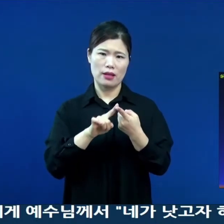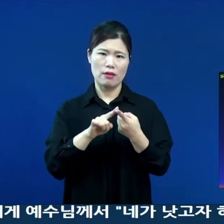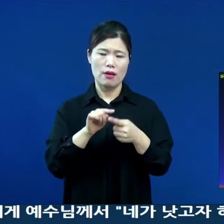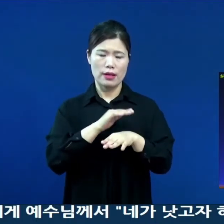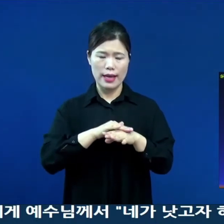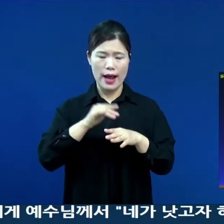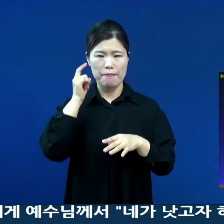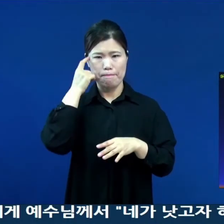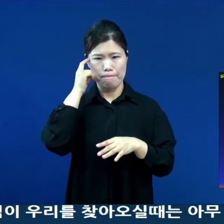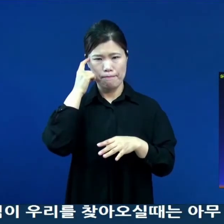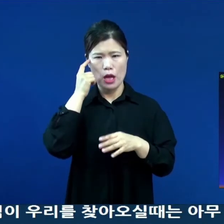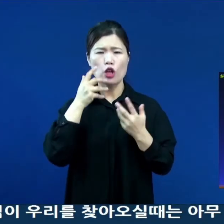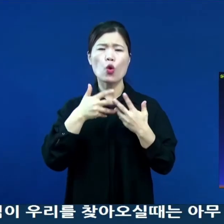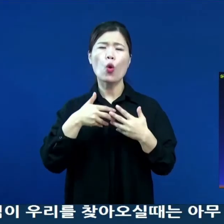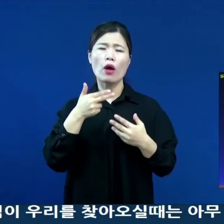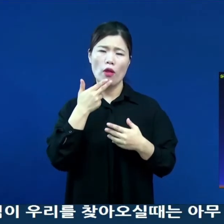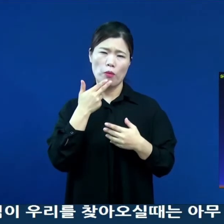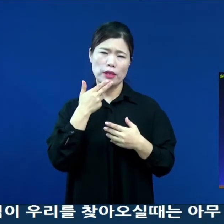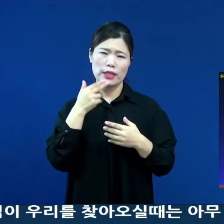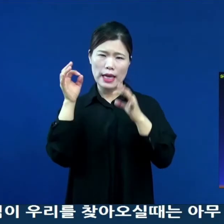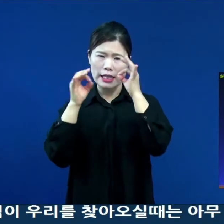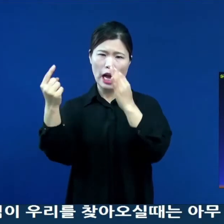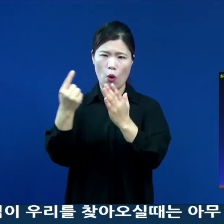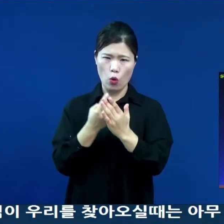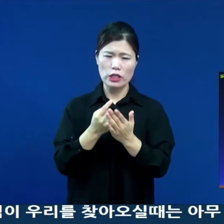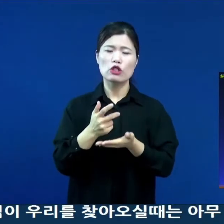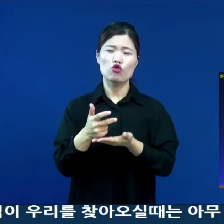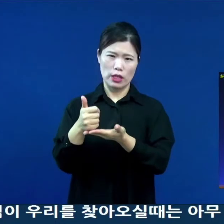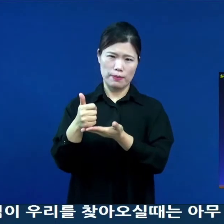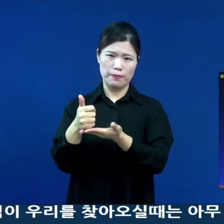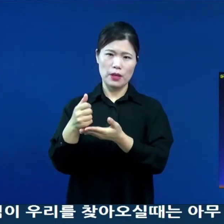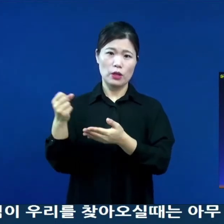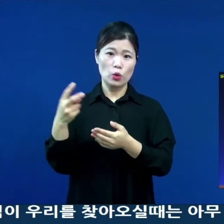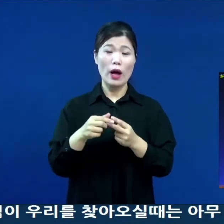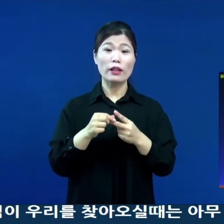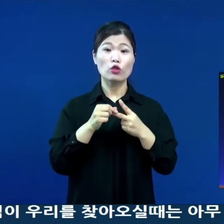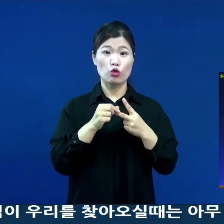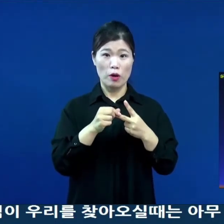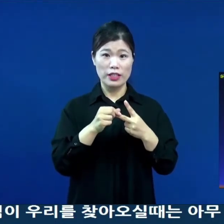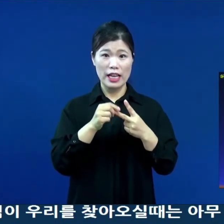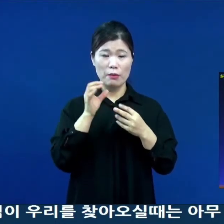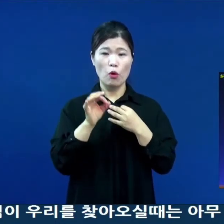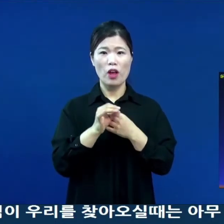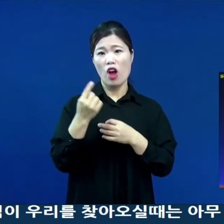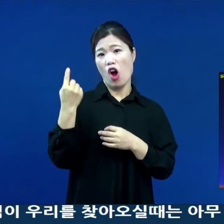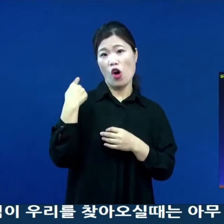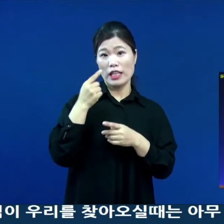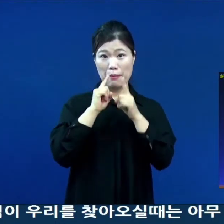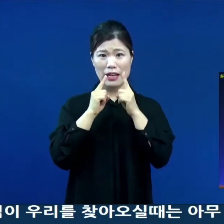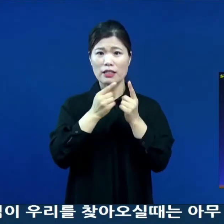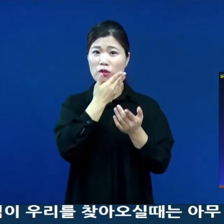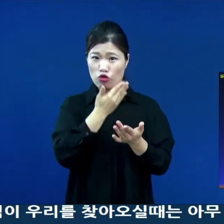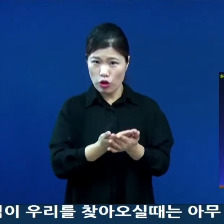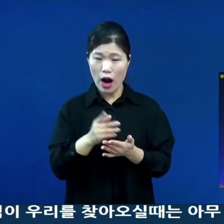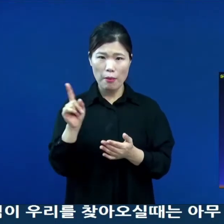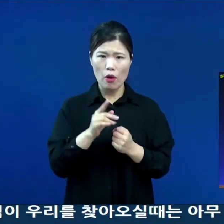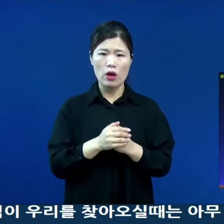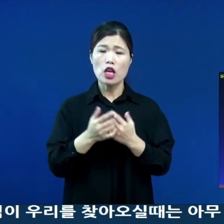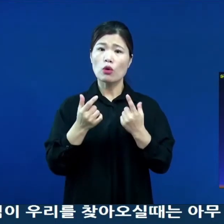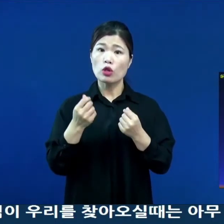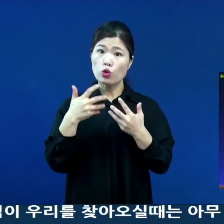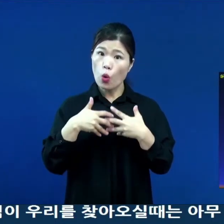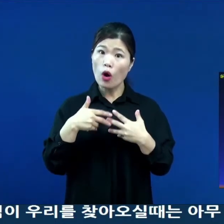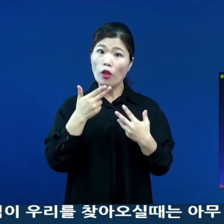담으면서 조건 없이 찾아와 주신 주님. 두 번째, 이게 이제 지난 어제 말씀의 하이라이트였습니다. 이렇게 조건